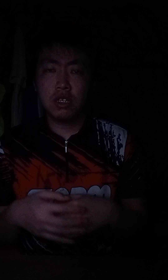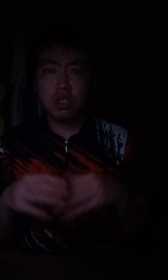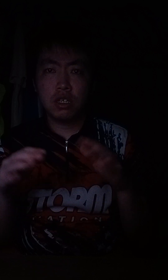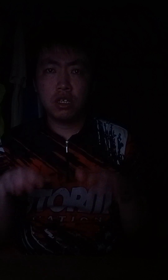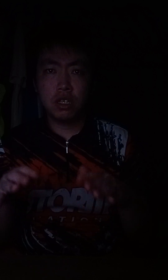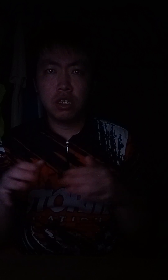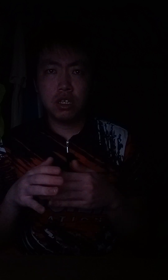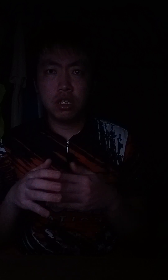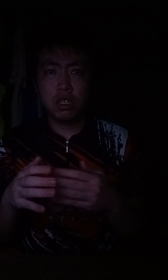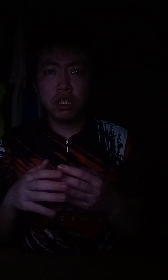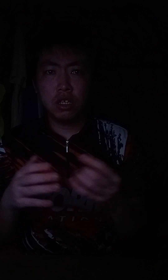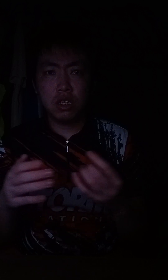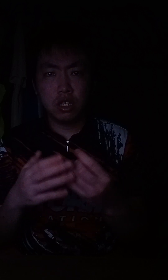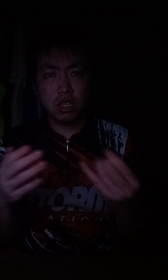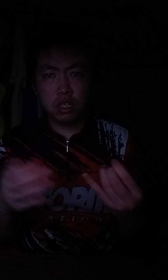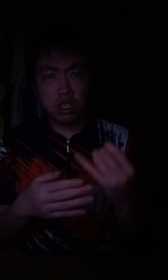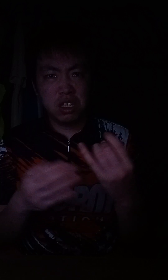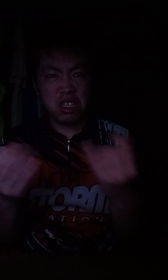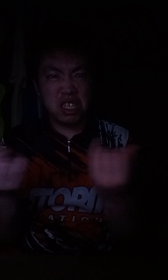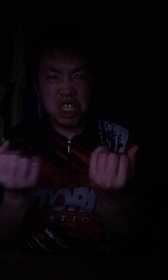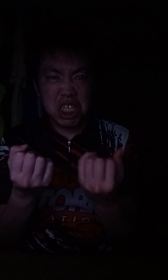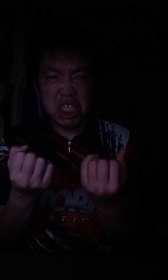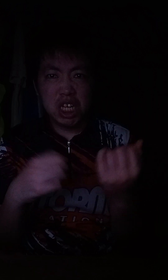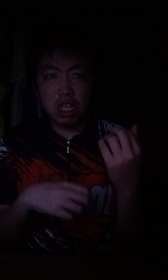때 우익하잖아요. 그런 부분이